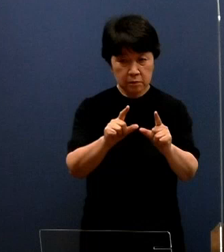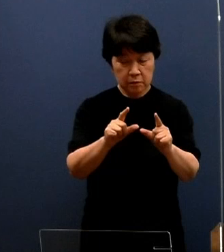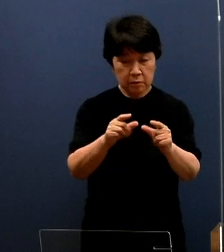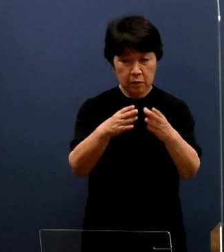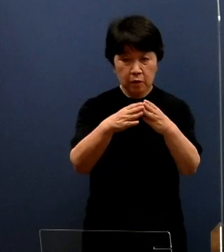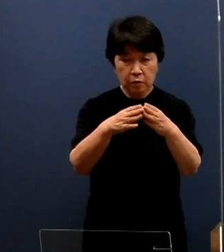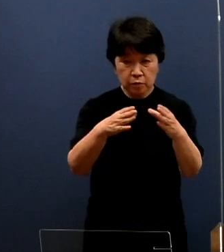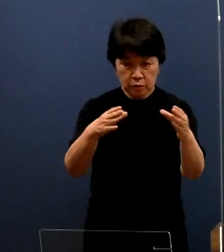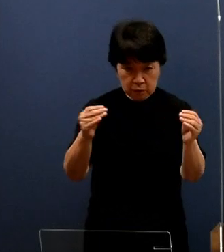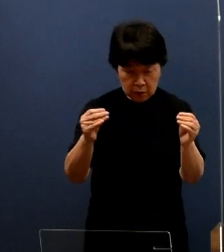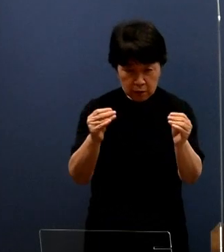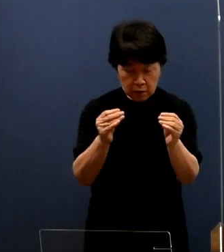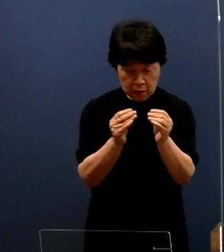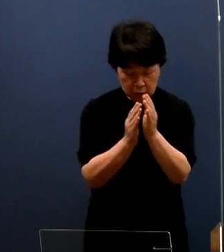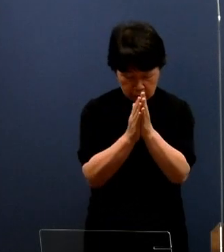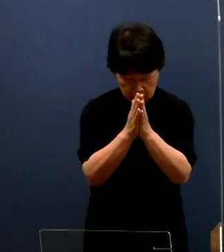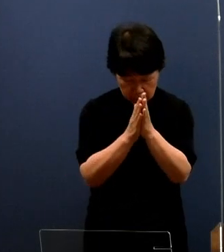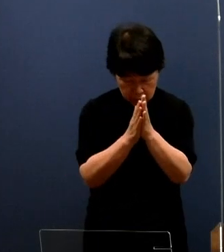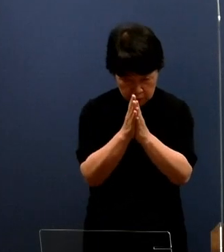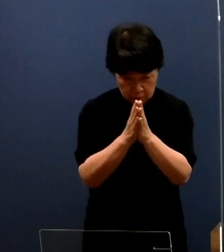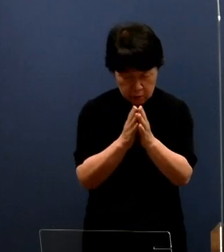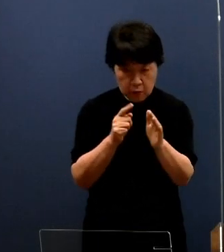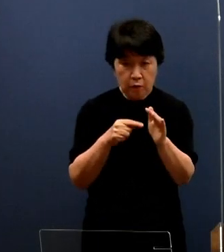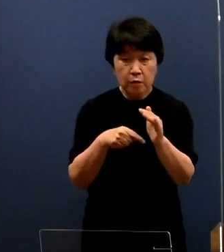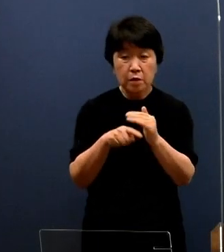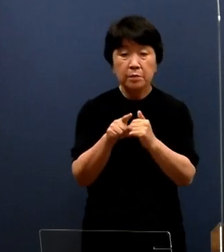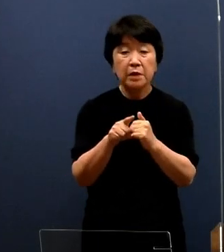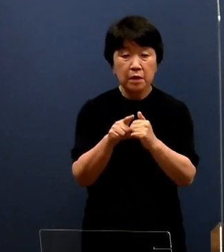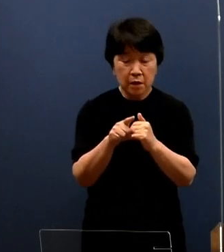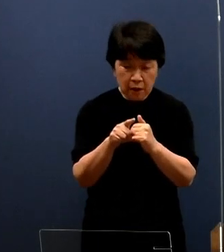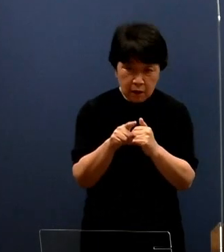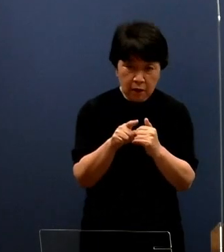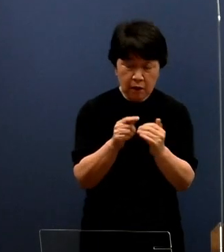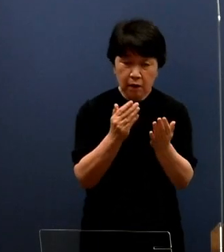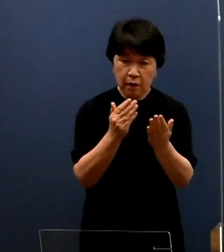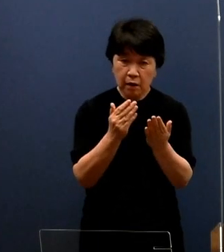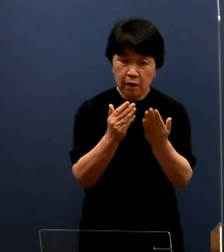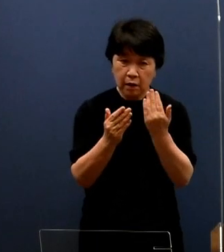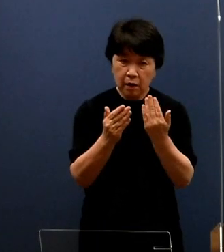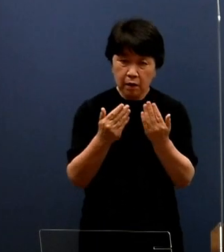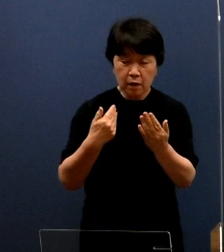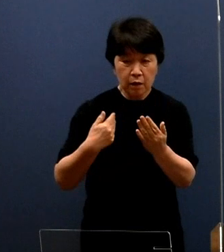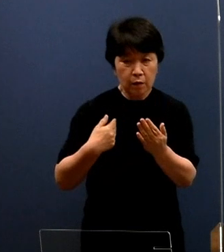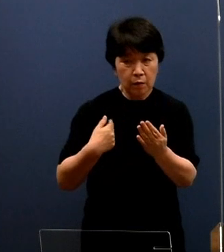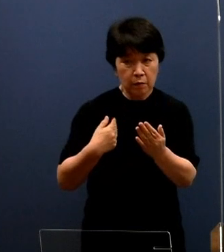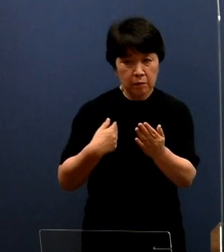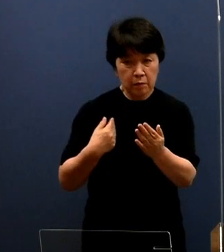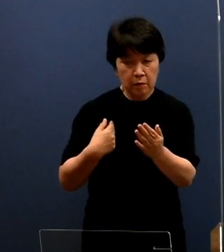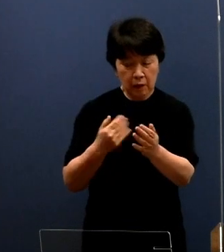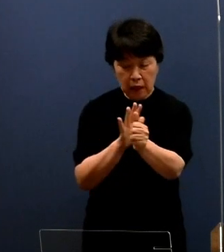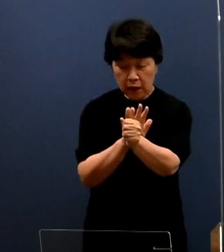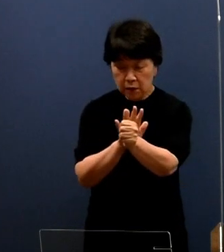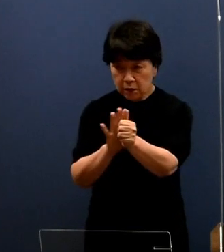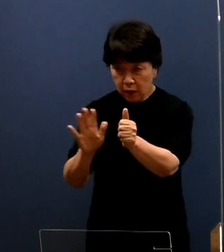国葬の意味がはっきりしませんので、内閣葬と何が違うのかという違いが